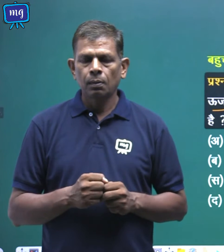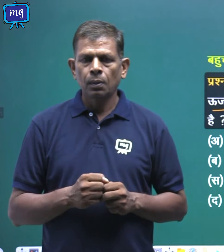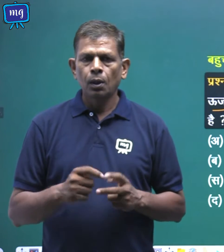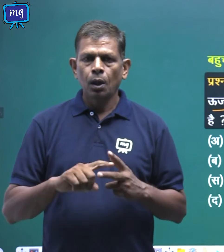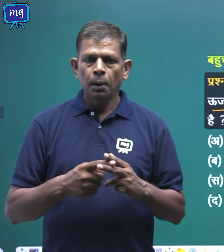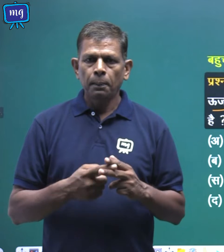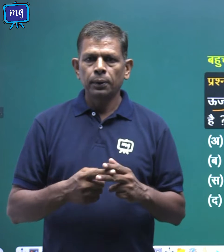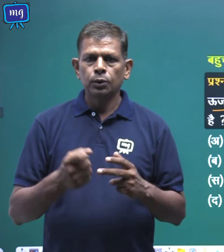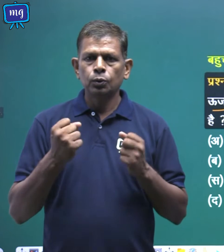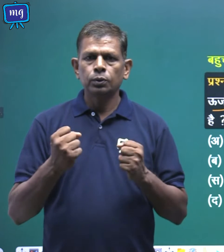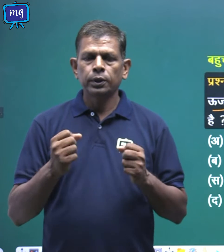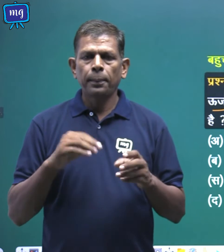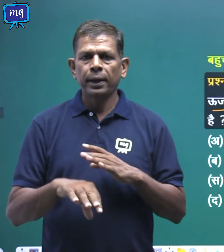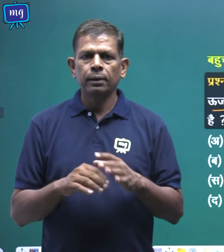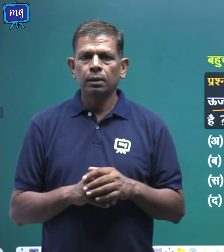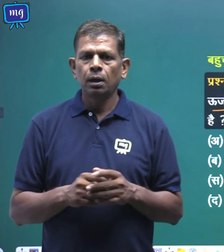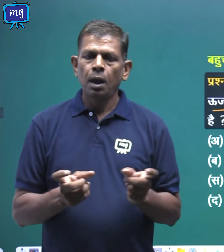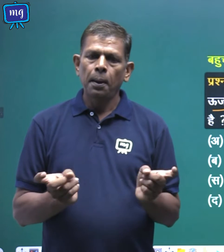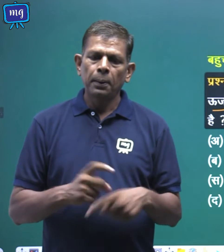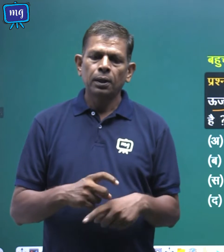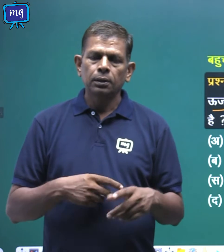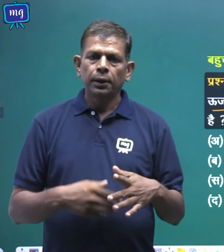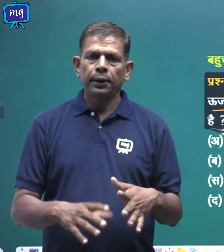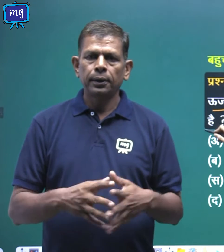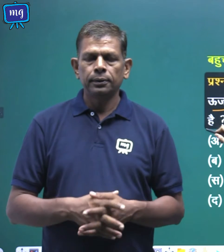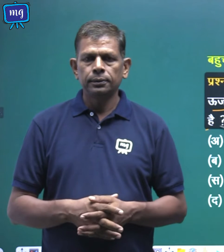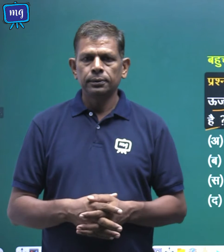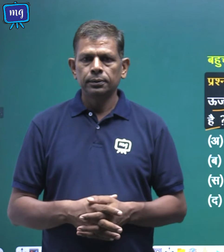विद्युत ऊर्जा में बदलता है?